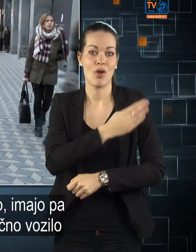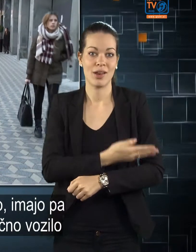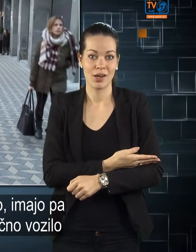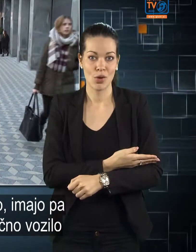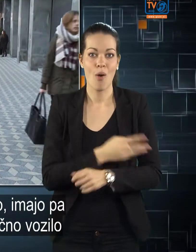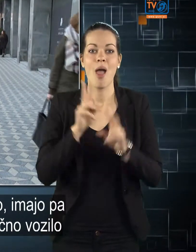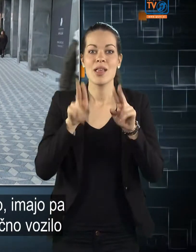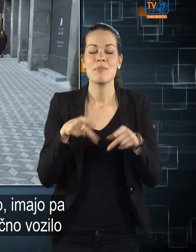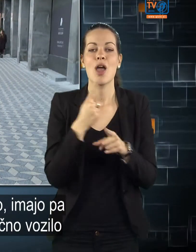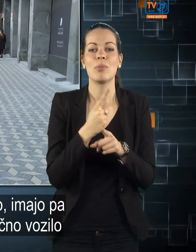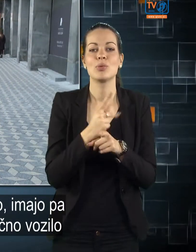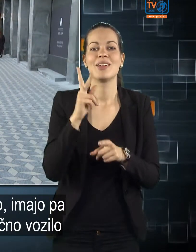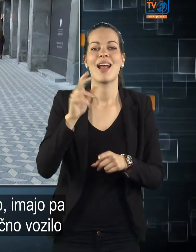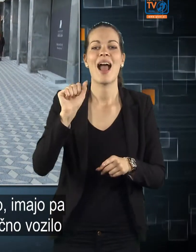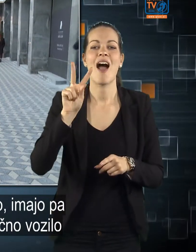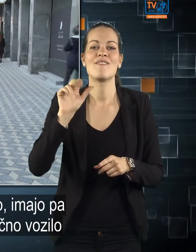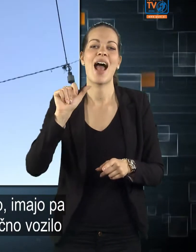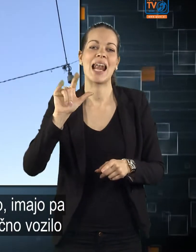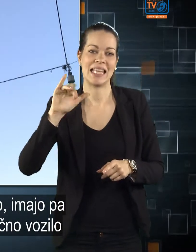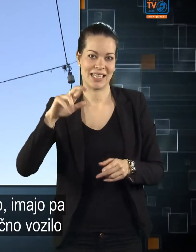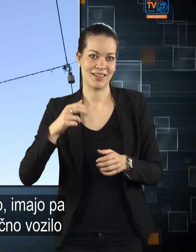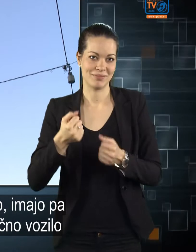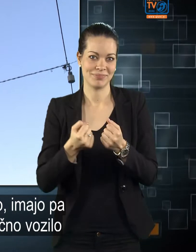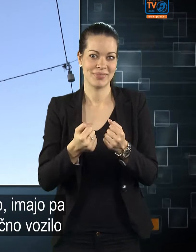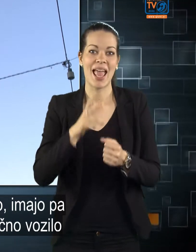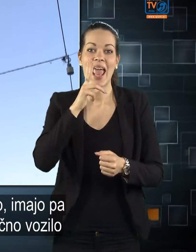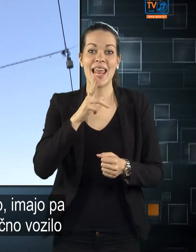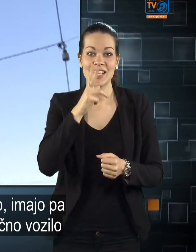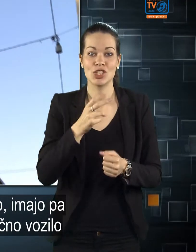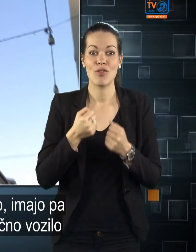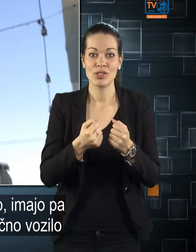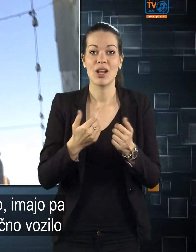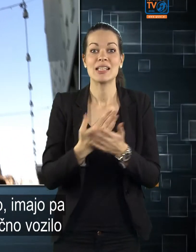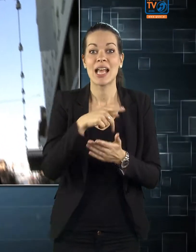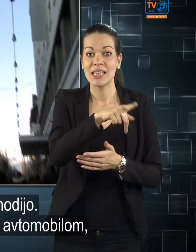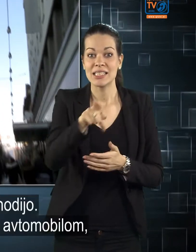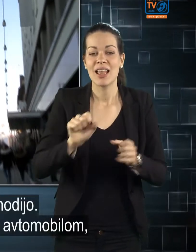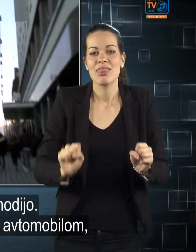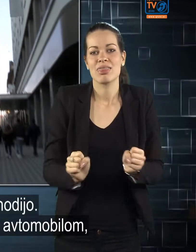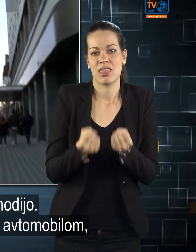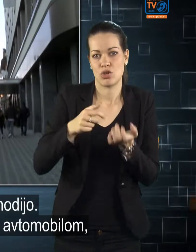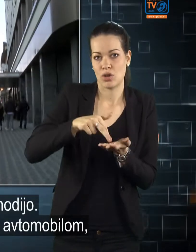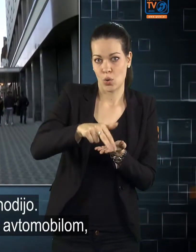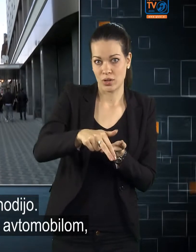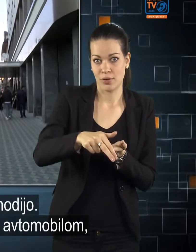energijo, imajo pa tudi Kavalirja, električno vozilo za tiste, ki težje hodijo.